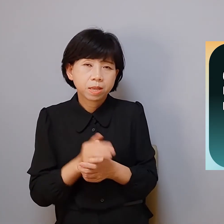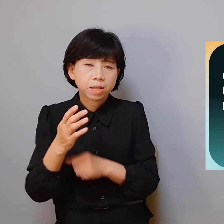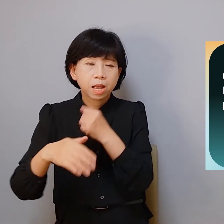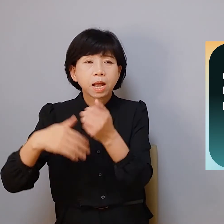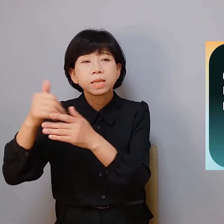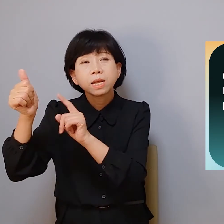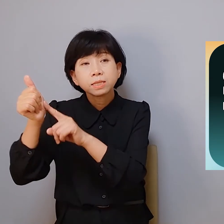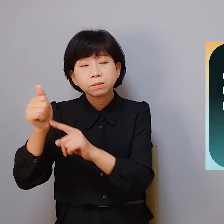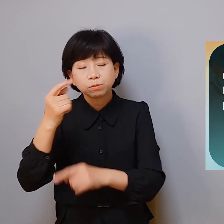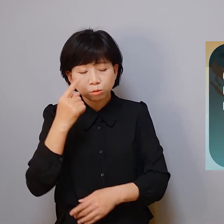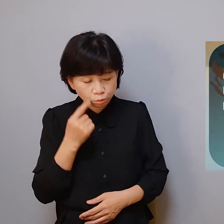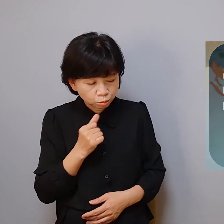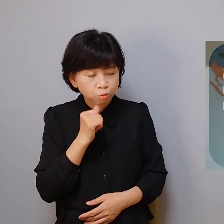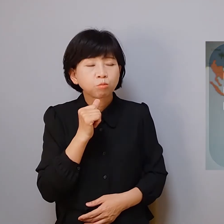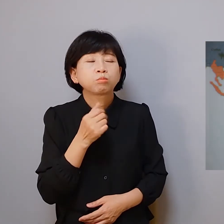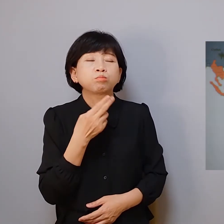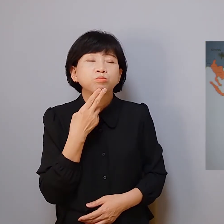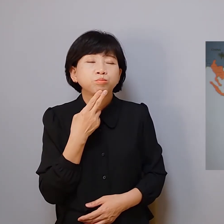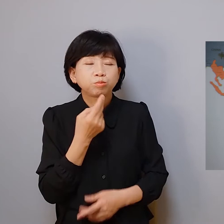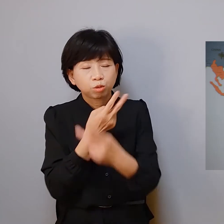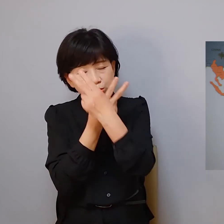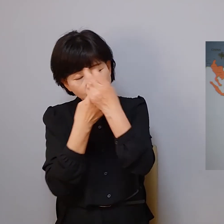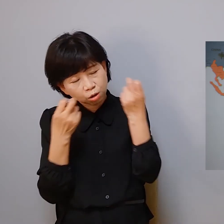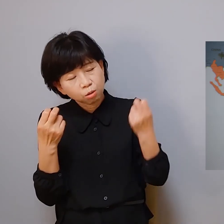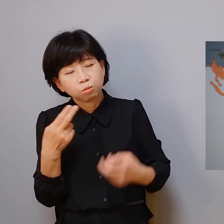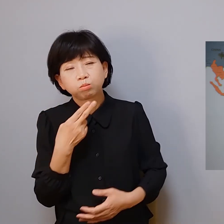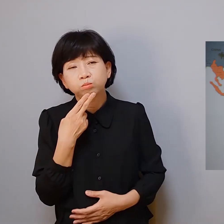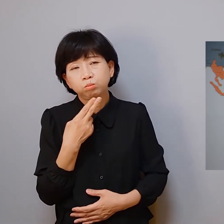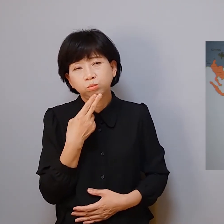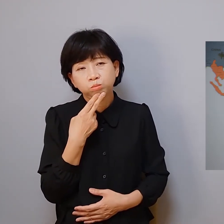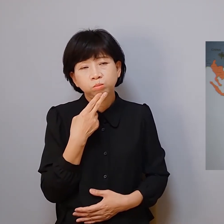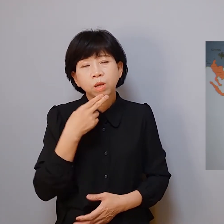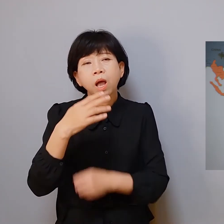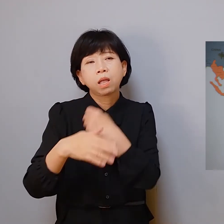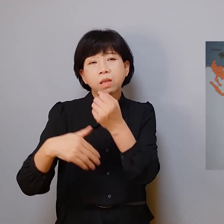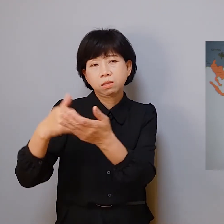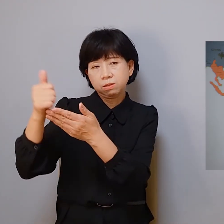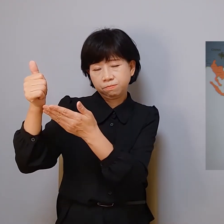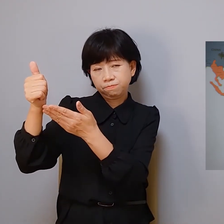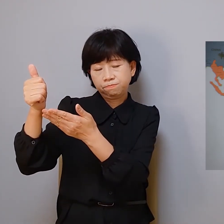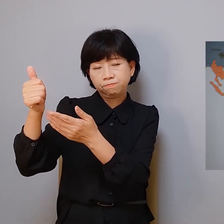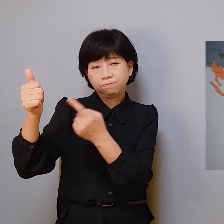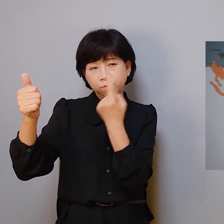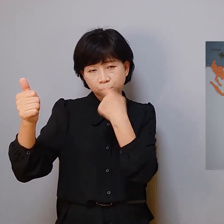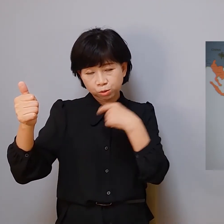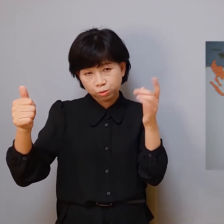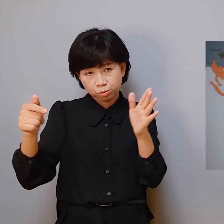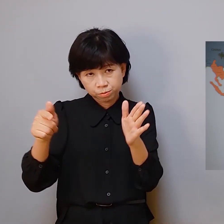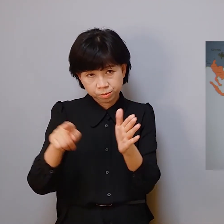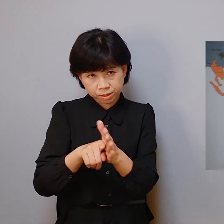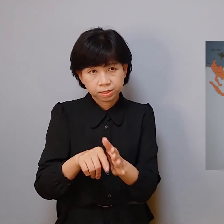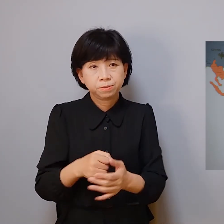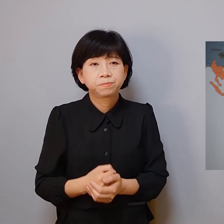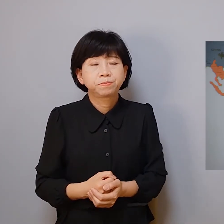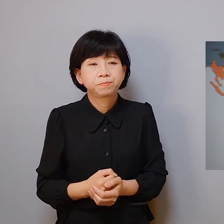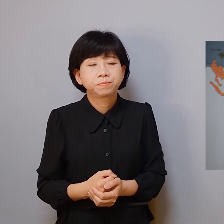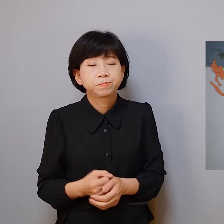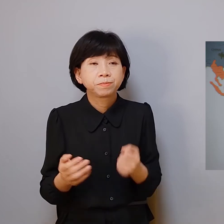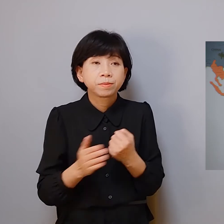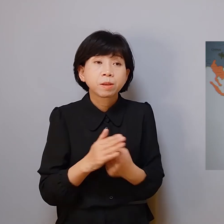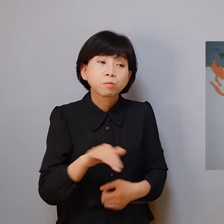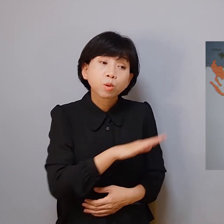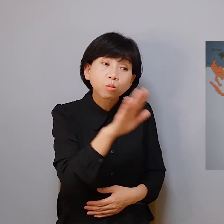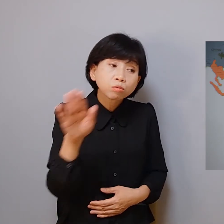우리 하나님은 졸지 않으시고요, 주무시지도 않으시는 분인 줄 믿습니다. 그래서 우리가 실족하지